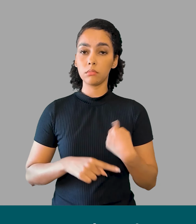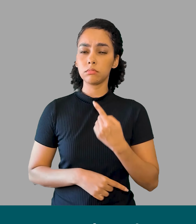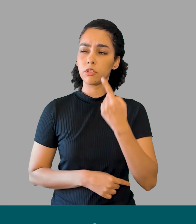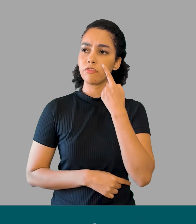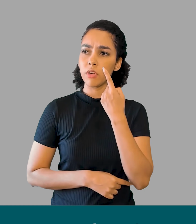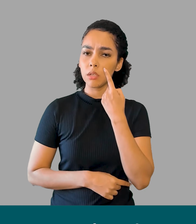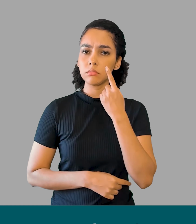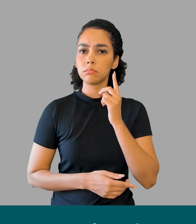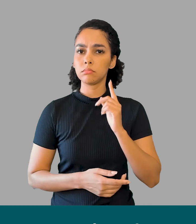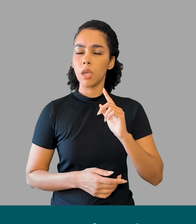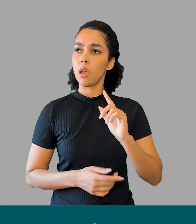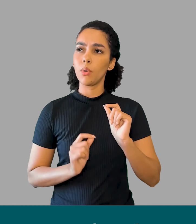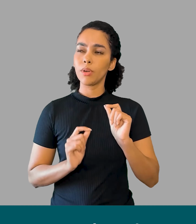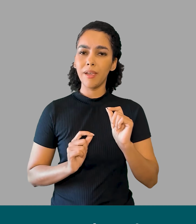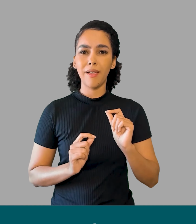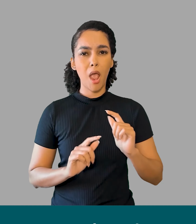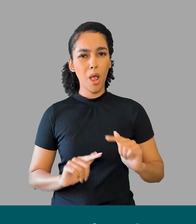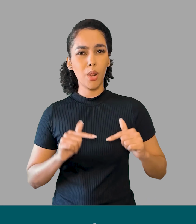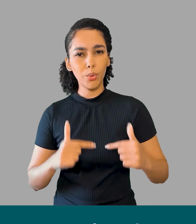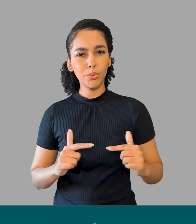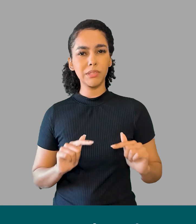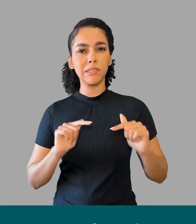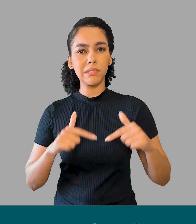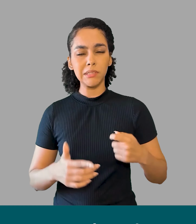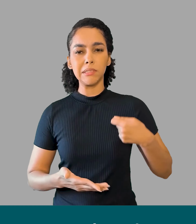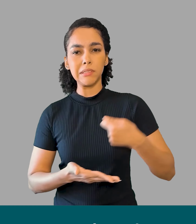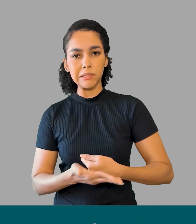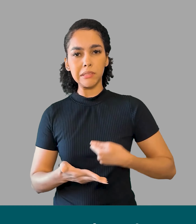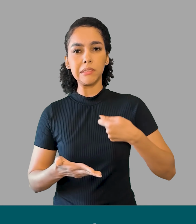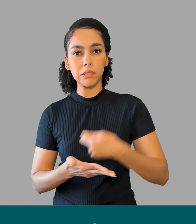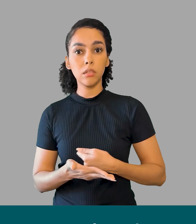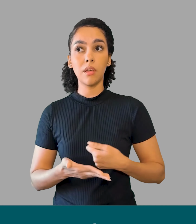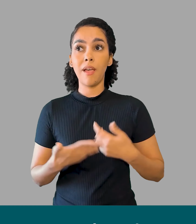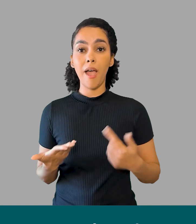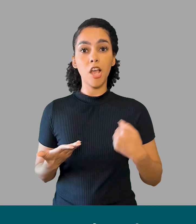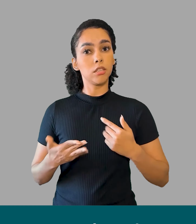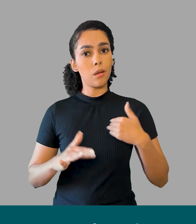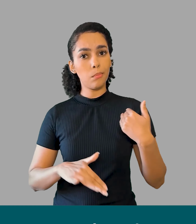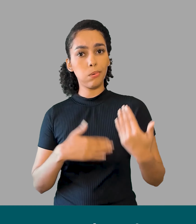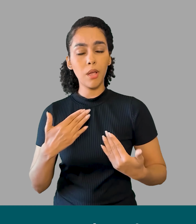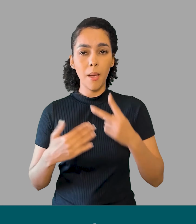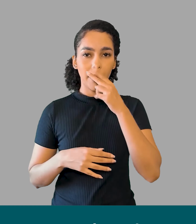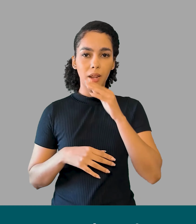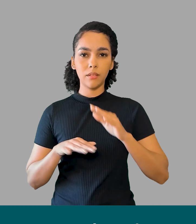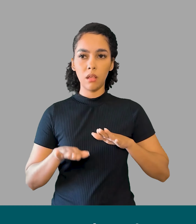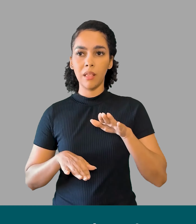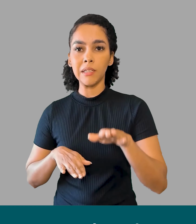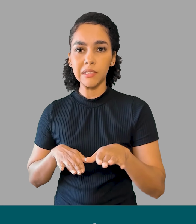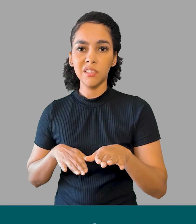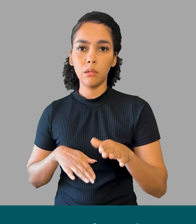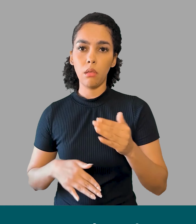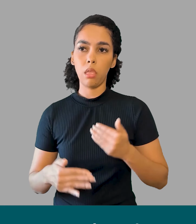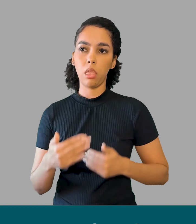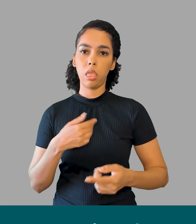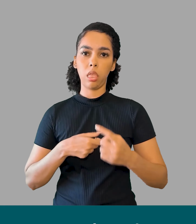a gente vem lutando sempre, mas é assim, a gente avança um passo para frente